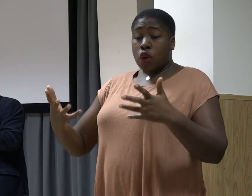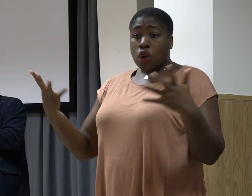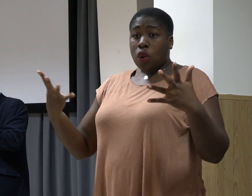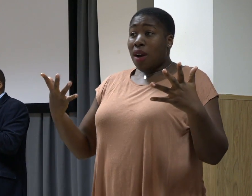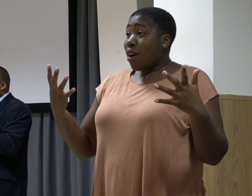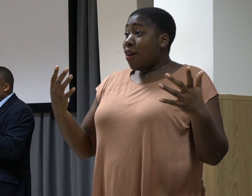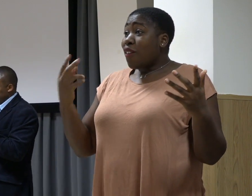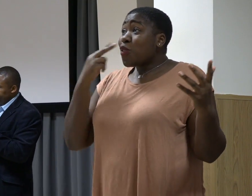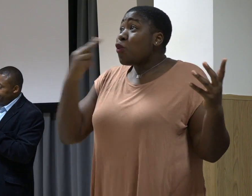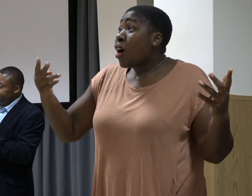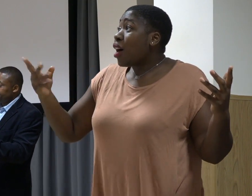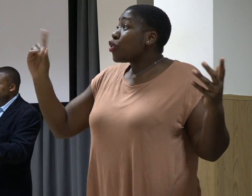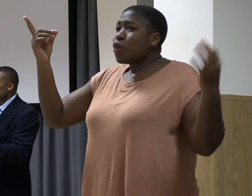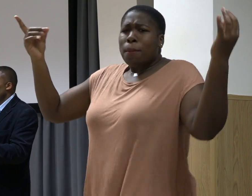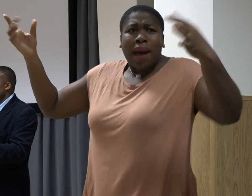nous. Nous